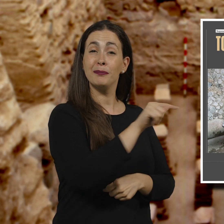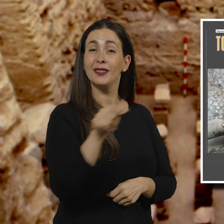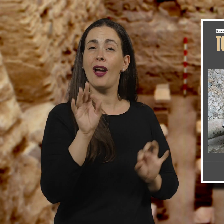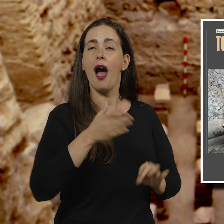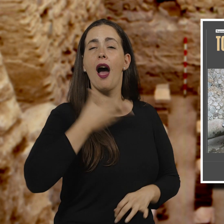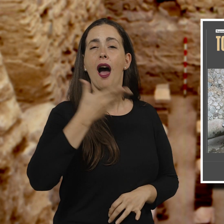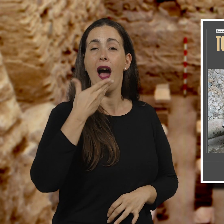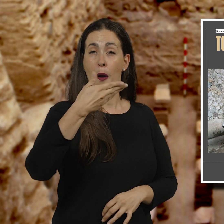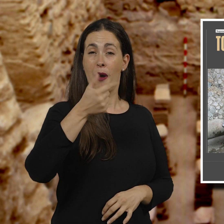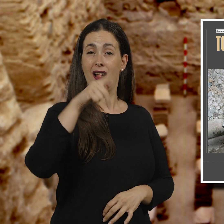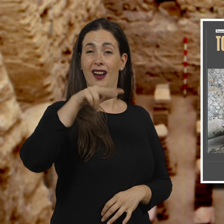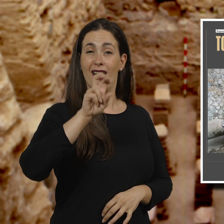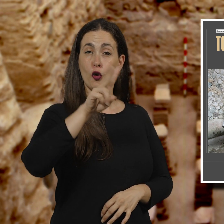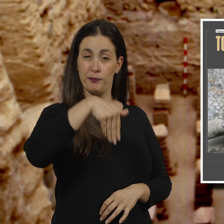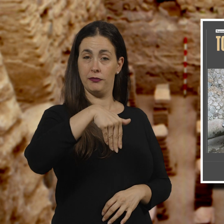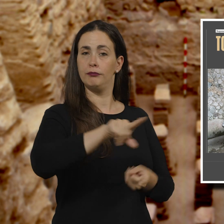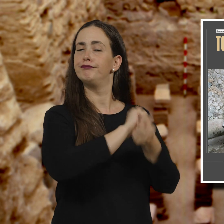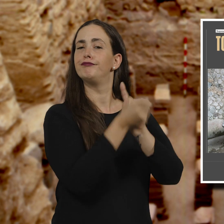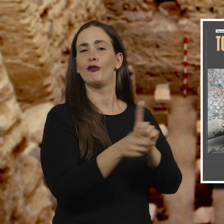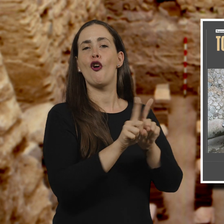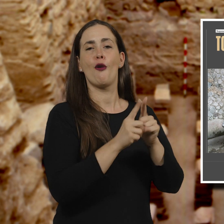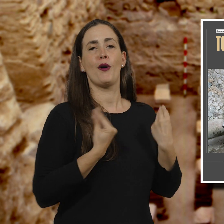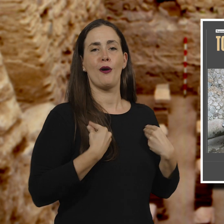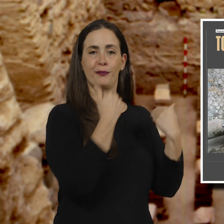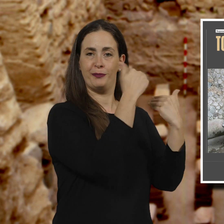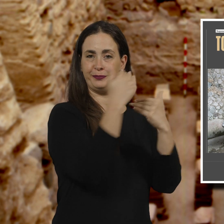Així, els àmbits calents del Balneum esdevenen habitatge,